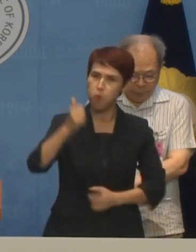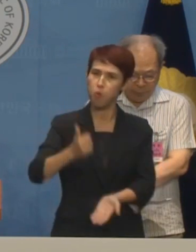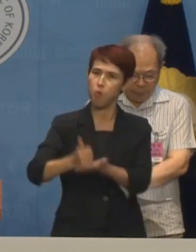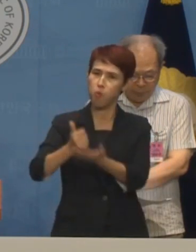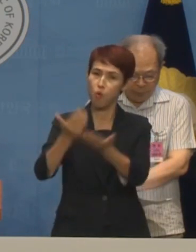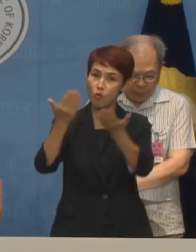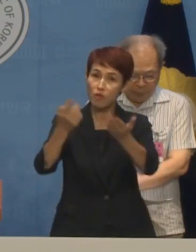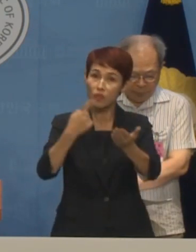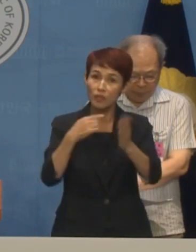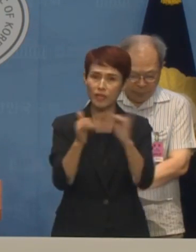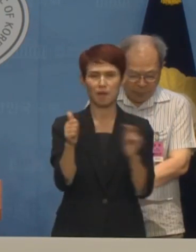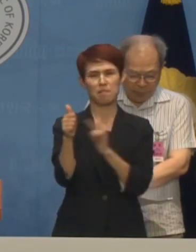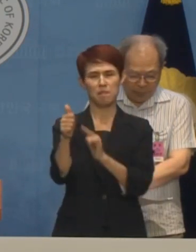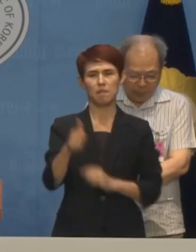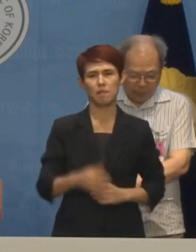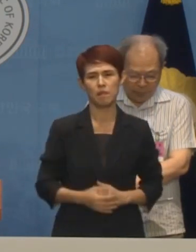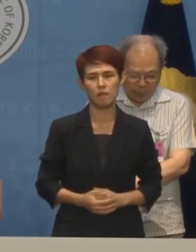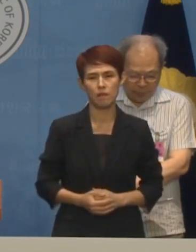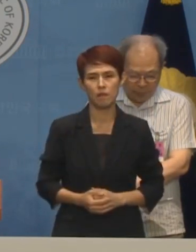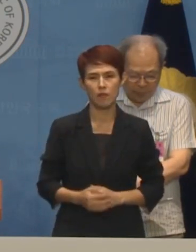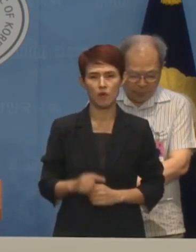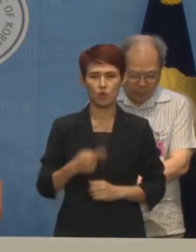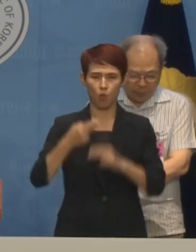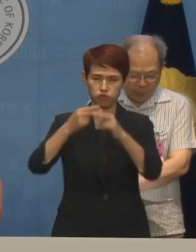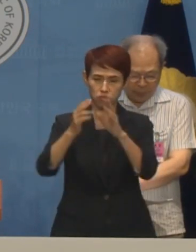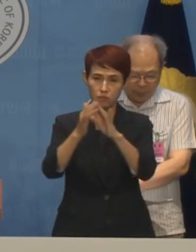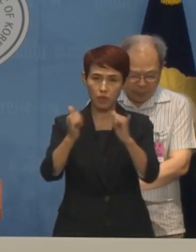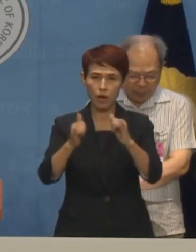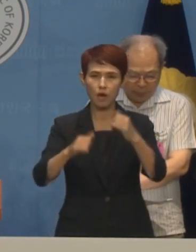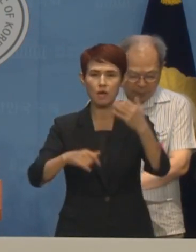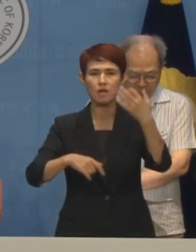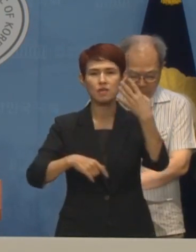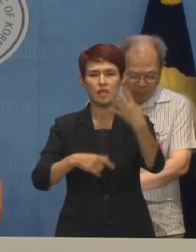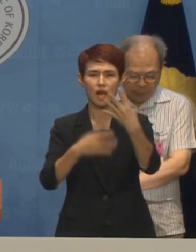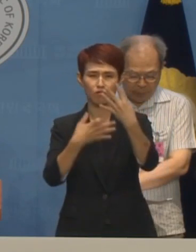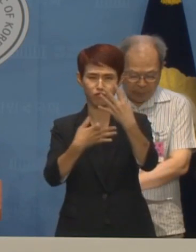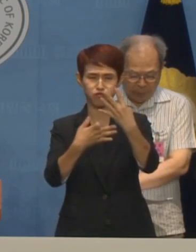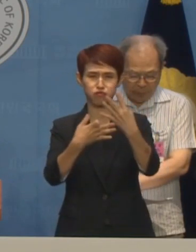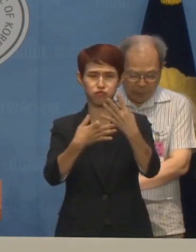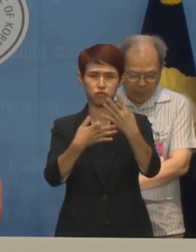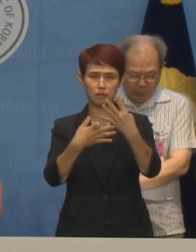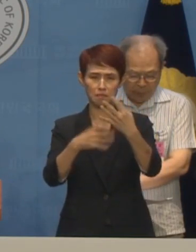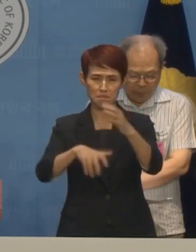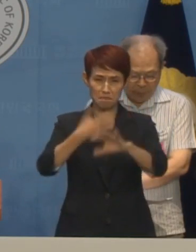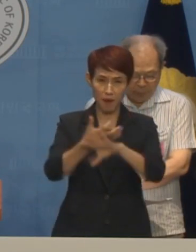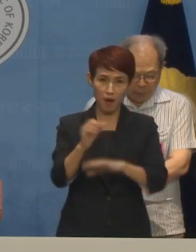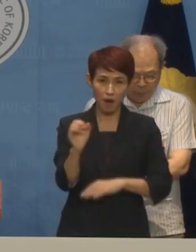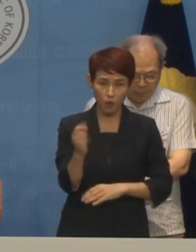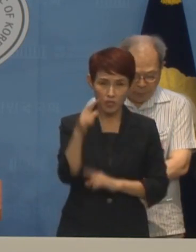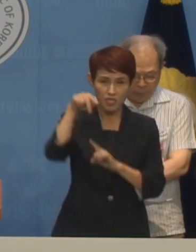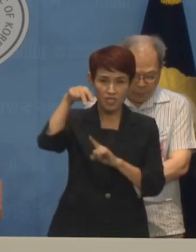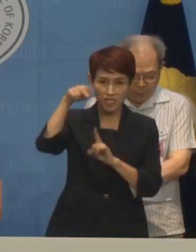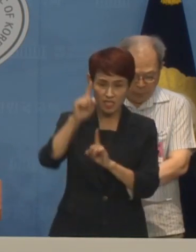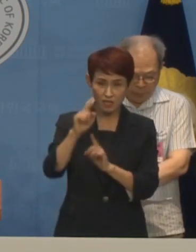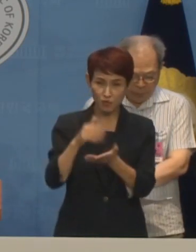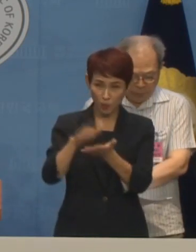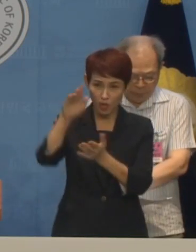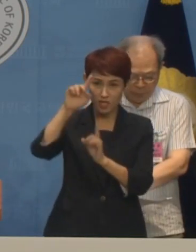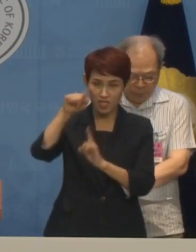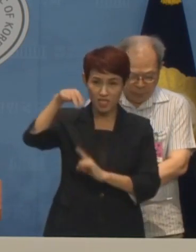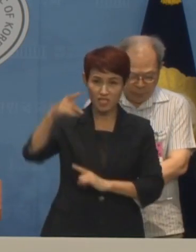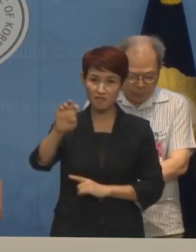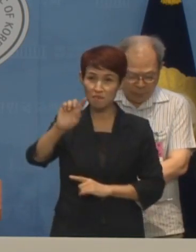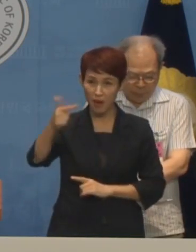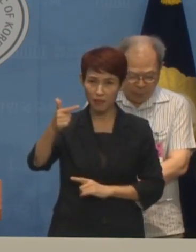인물이라고 찬양했다. 독재자이자 4.19 혁명으로 국민으로부터 쫓겨난 이승만에 대한 용비어 청가를 읊고